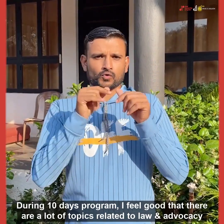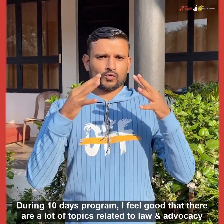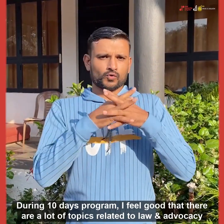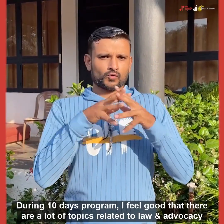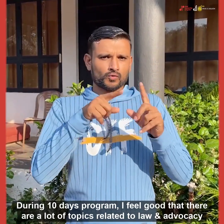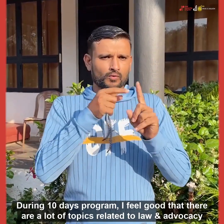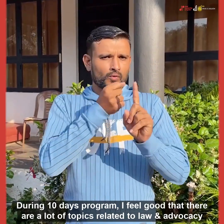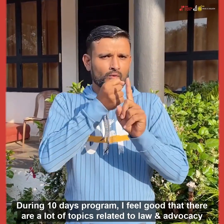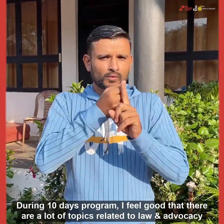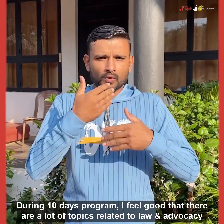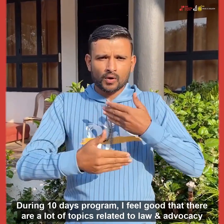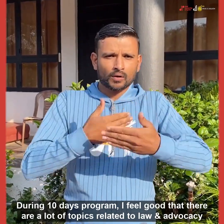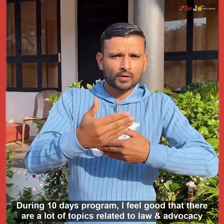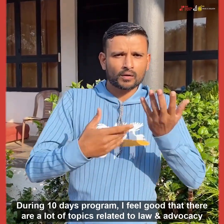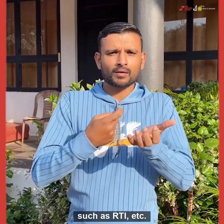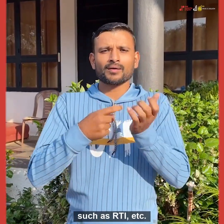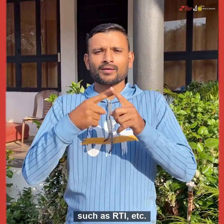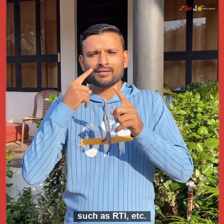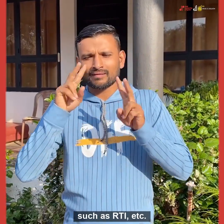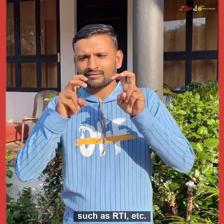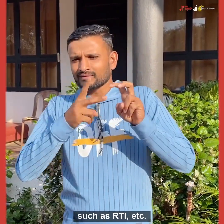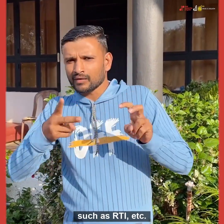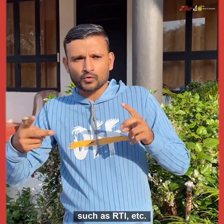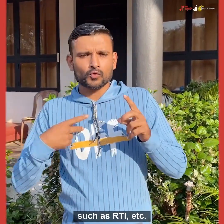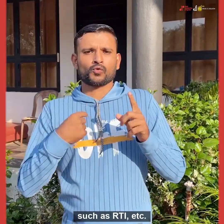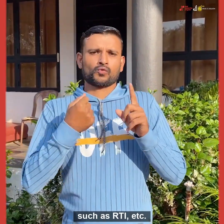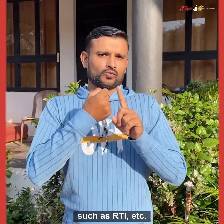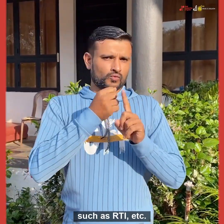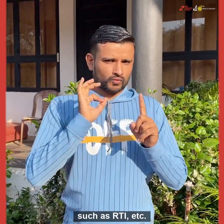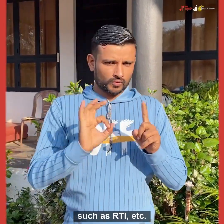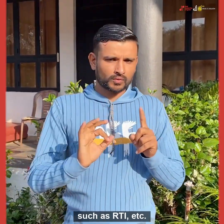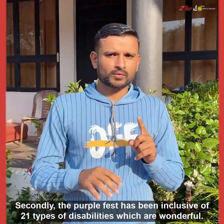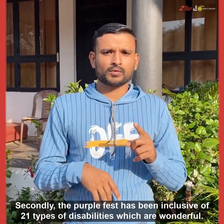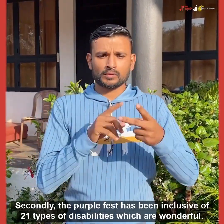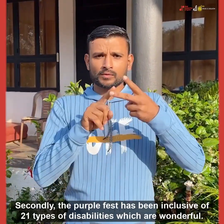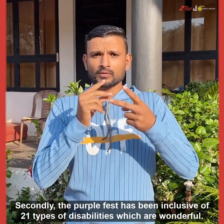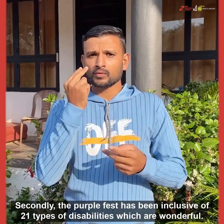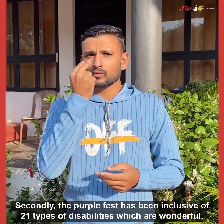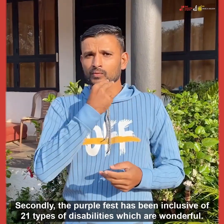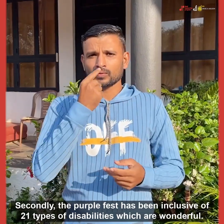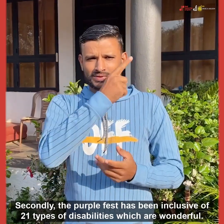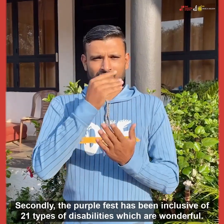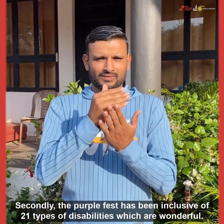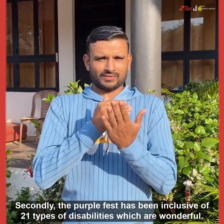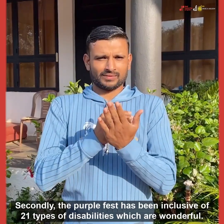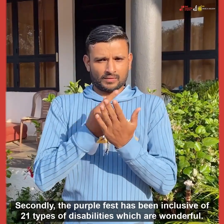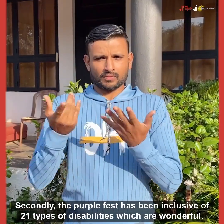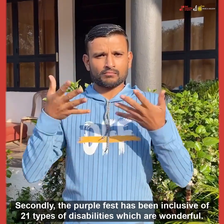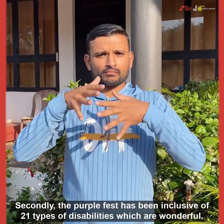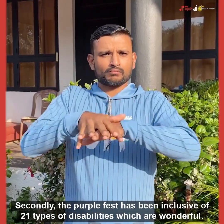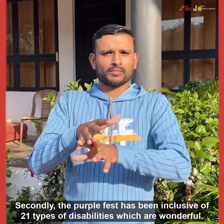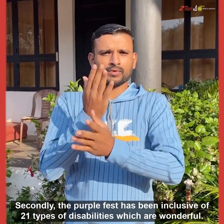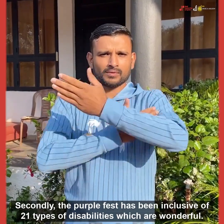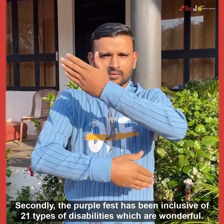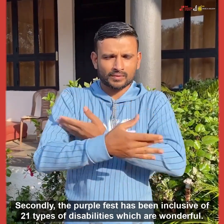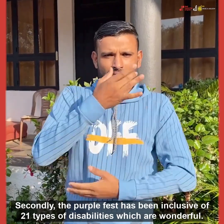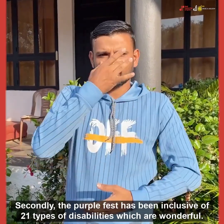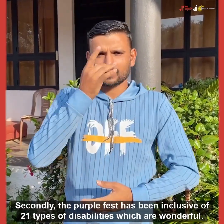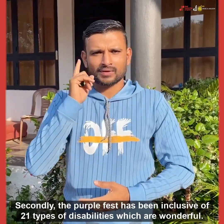मैंने कई सारे विषयों के बारे में समझा जो कि कानून और एडवोकेसी से संबंधित था। आरटीआई के बारे में भी समझा। हाँ, मैंने पर्पल फेस्ट में